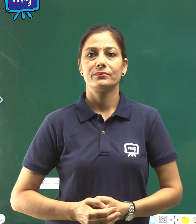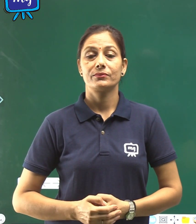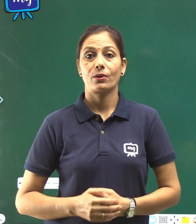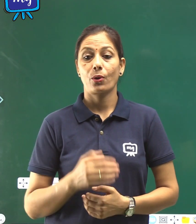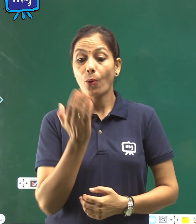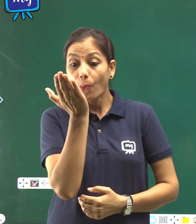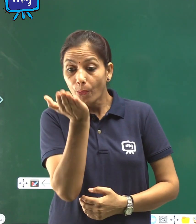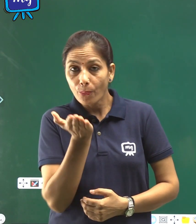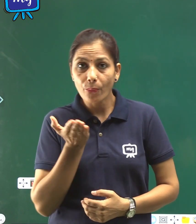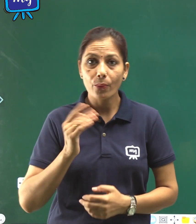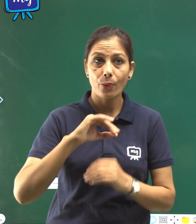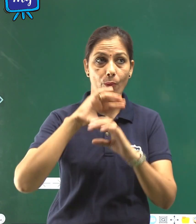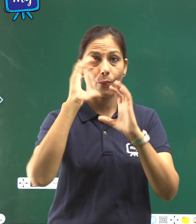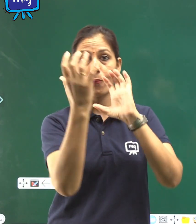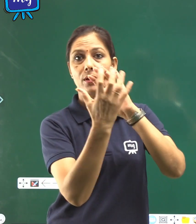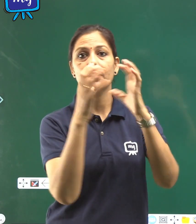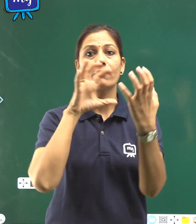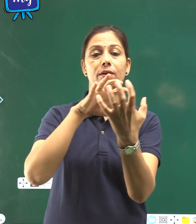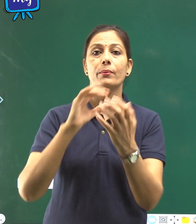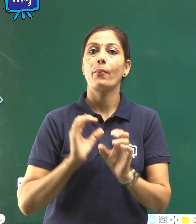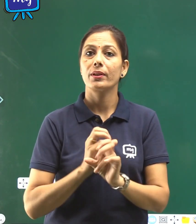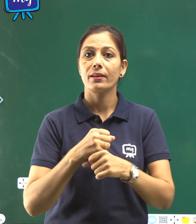जो वातावरण बनता है,